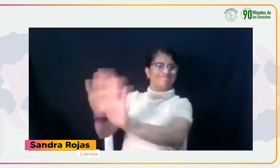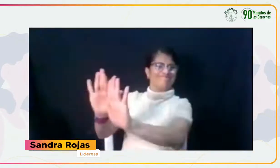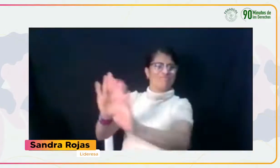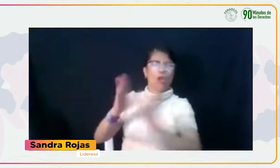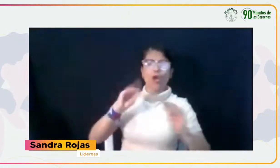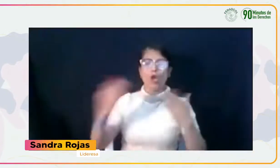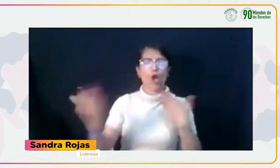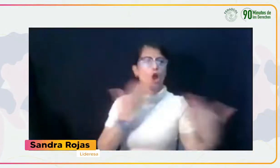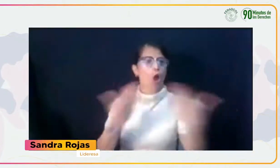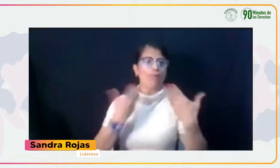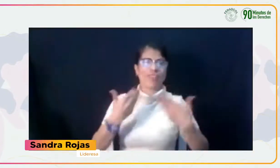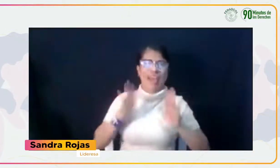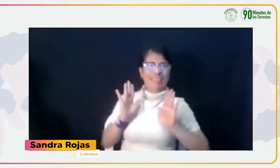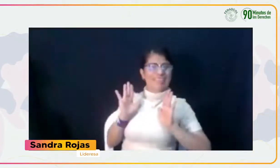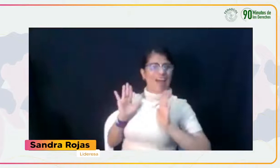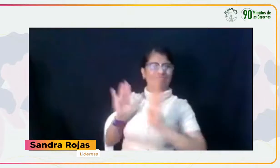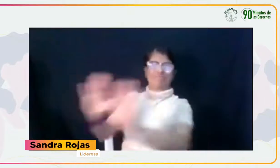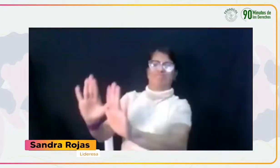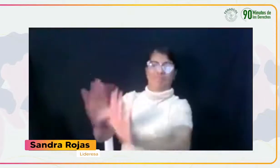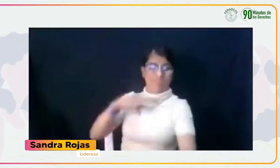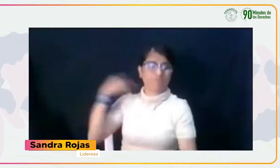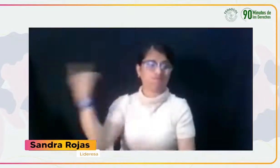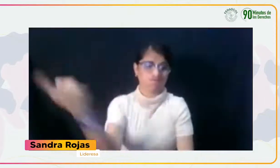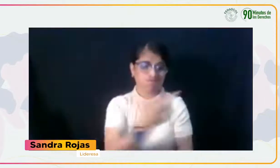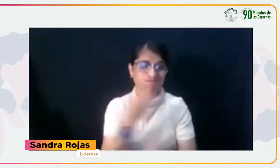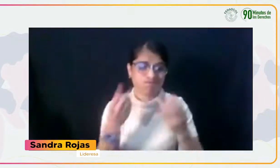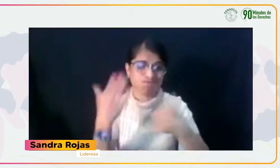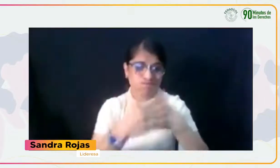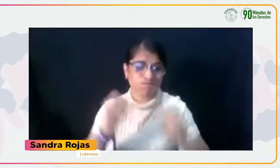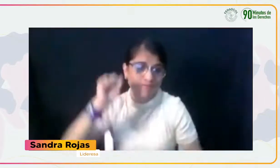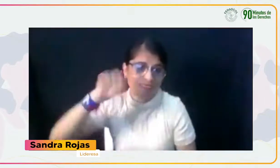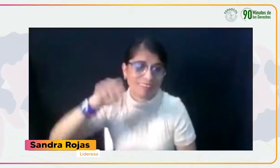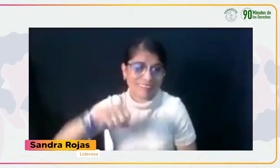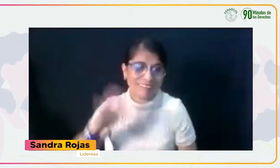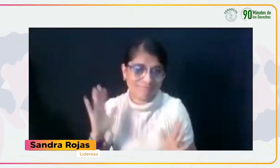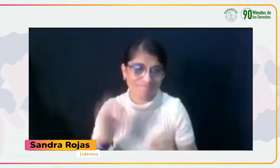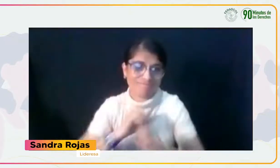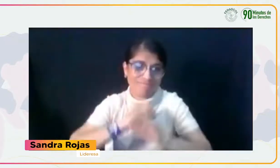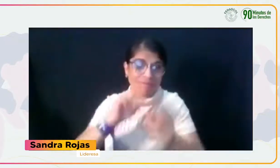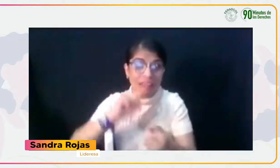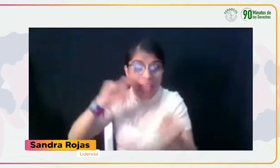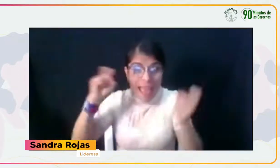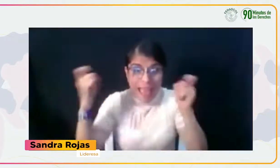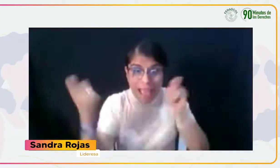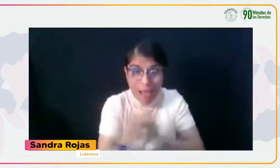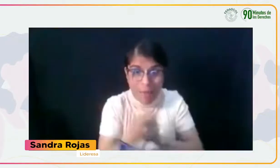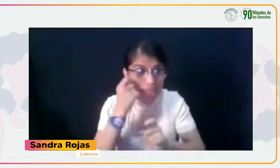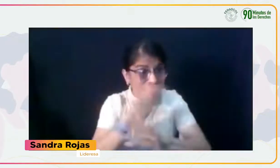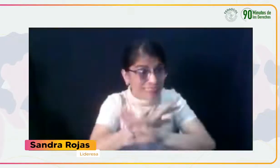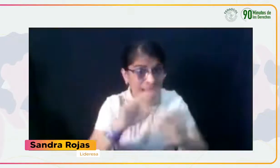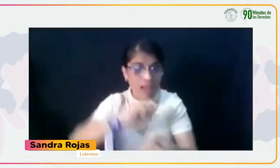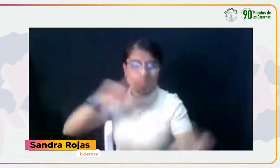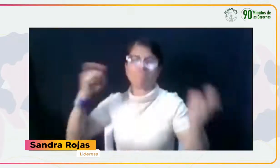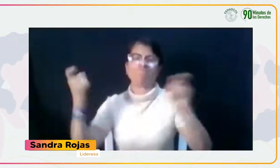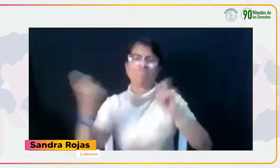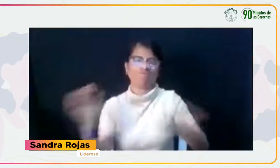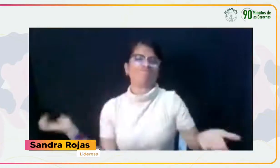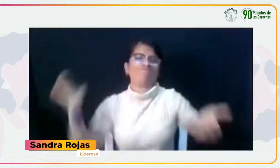vemos que se ha mantenido la misma imagen y ya no genera confianza ni cercanía a nivel nacional. Entonces,